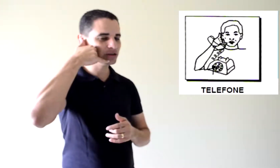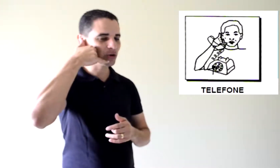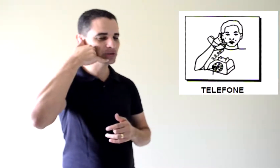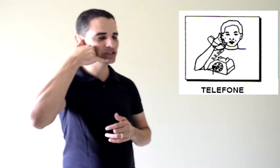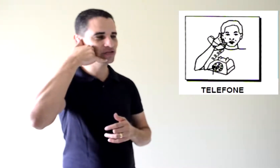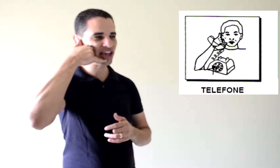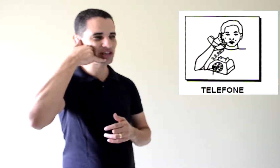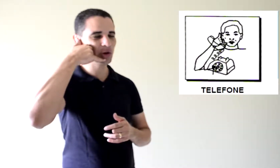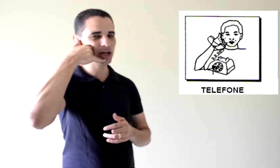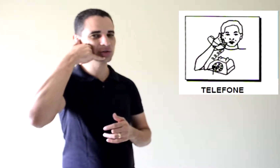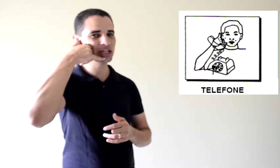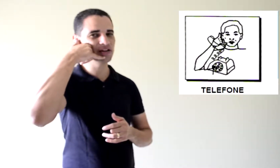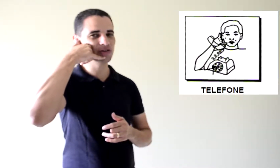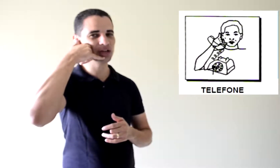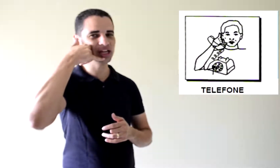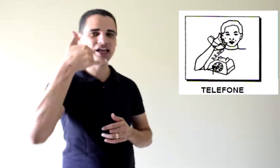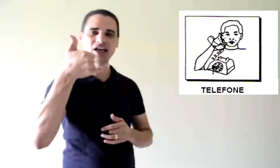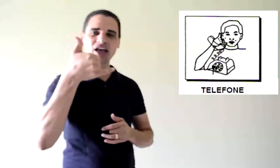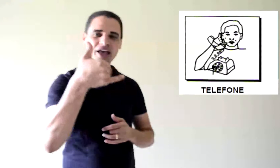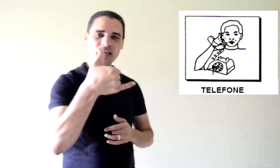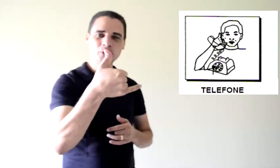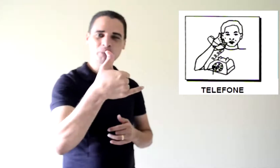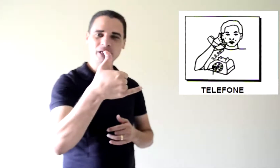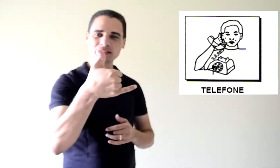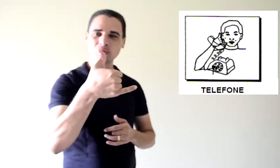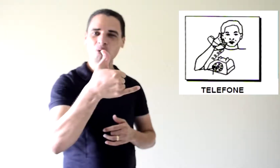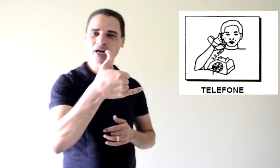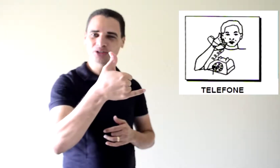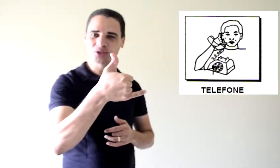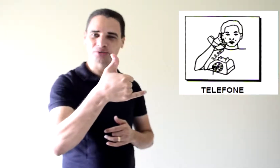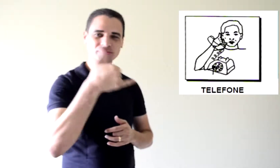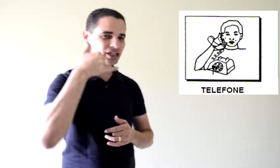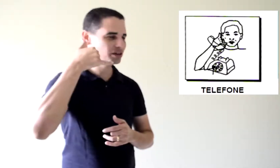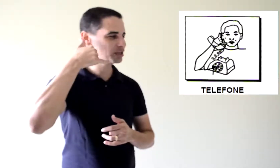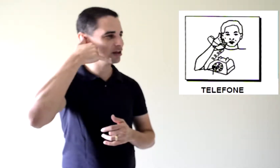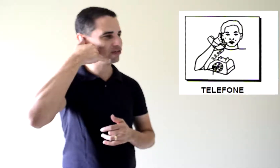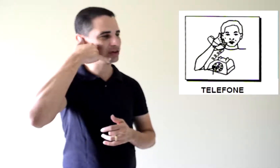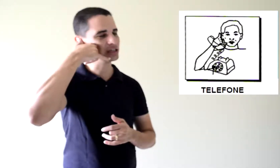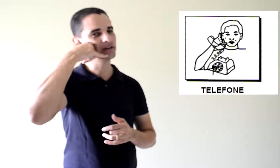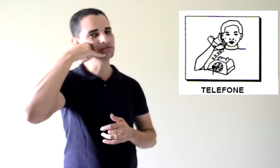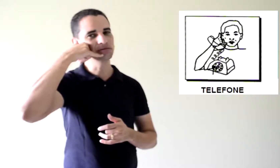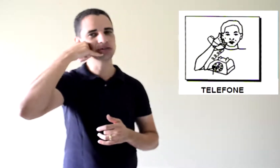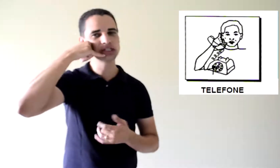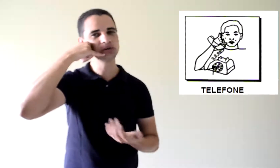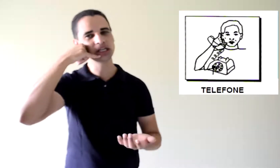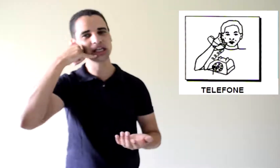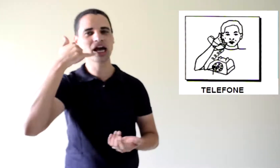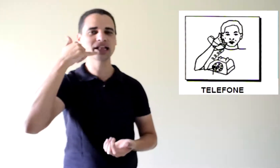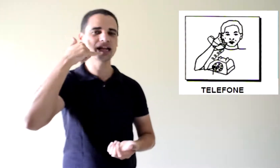como se estivesse colocando um telefone, né? E é muito parecido com o gancho, né, do telefone. Então, você usa aqui